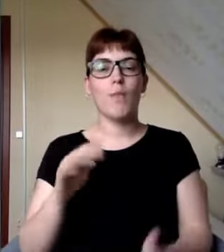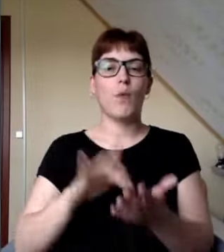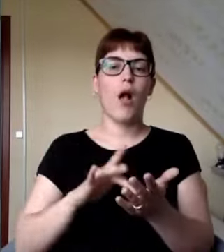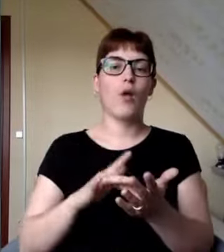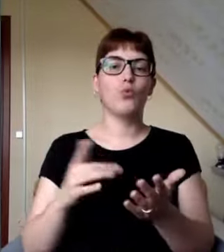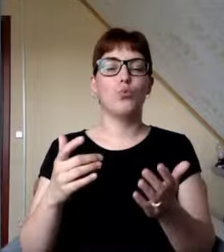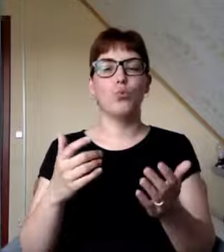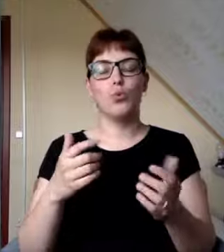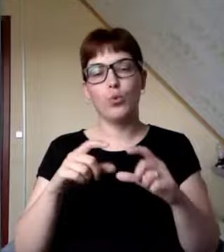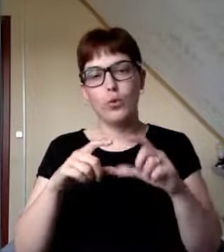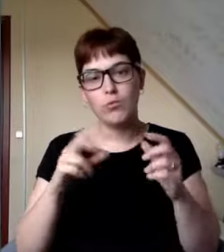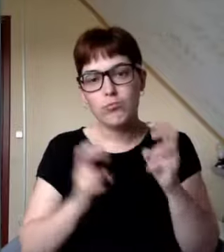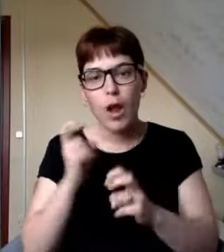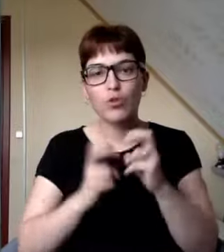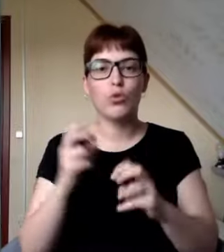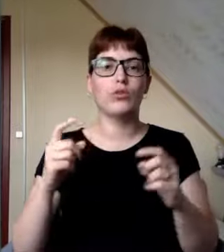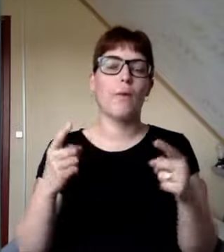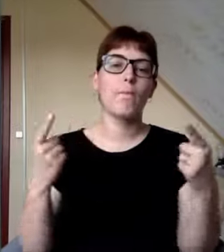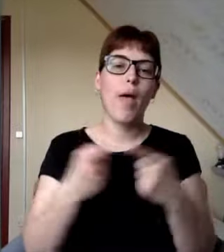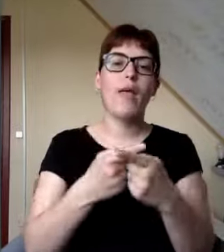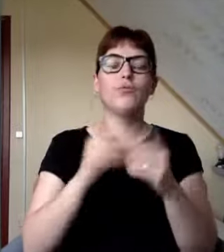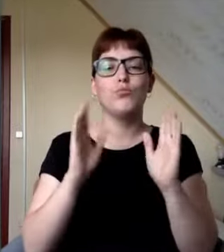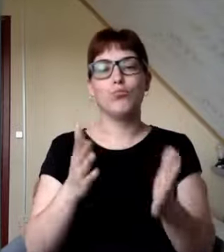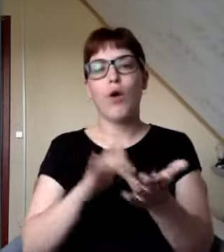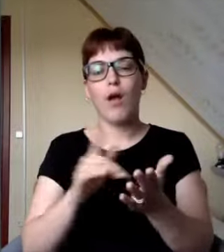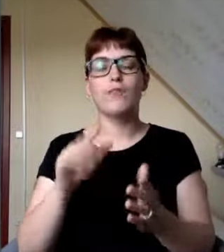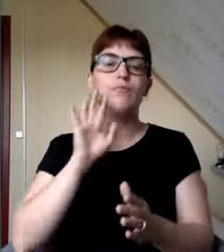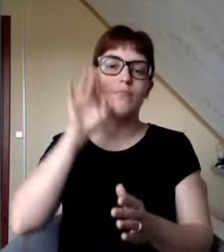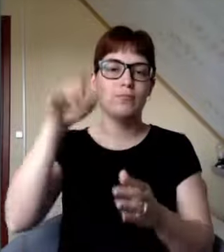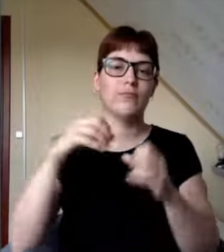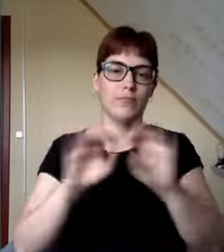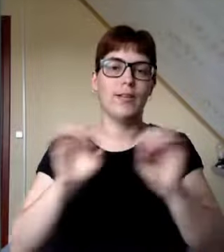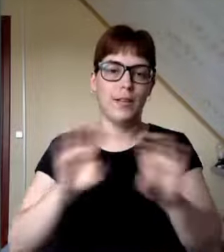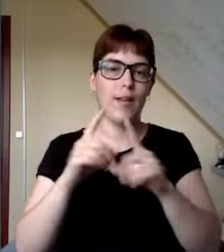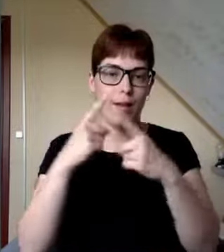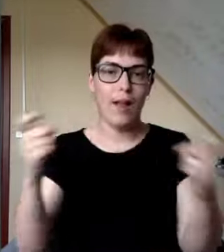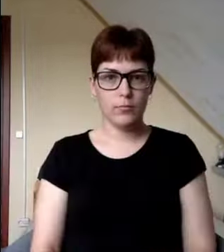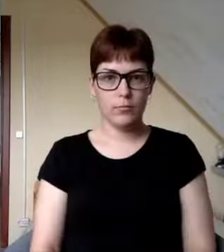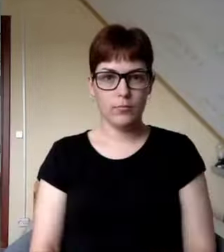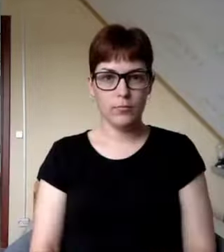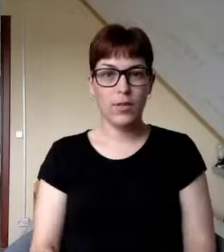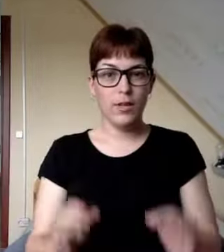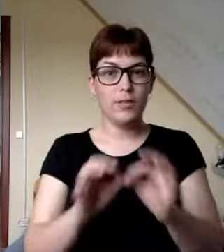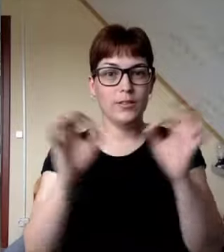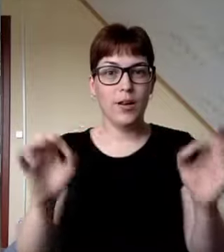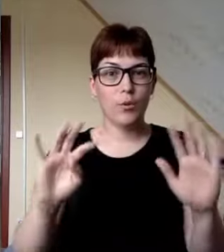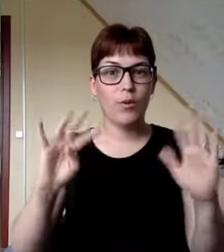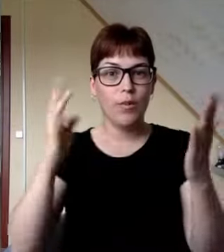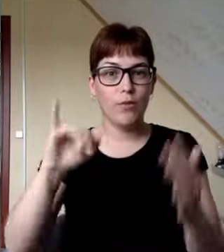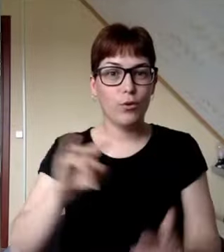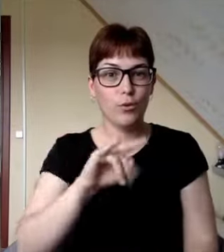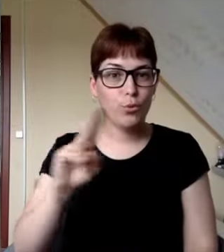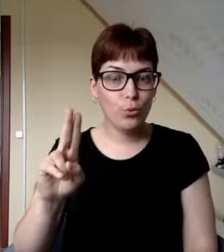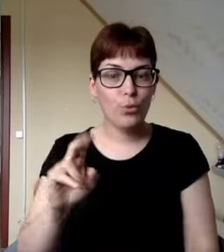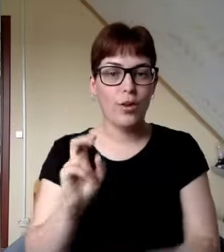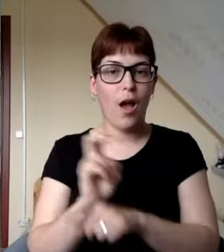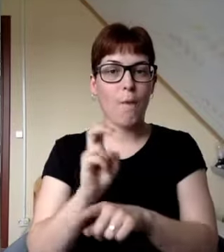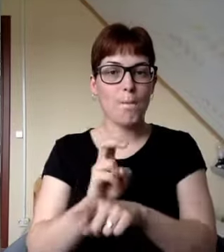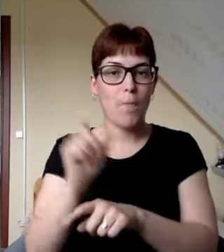mērķiem ražošanas ēkas izmantošanā stāstīsim kādā no nākamajiem raidījumiem. Sākot ar 9. jūnija